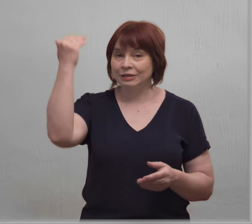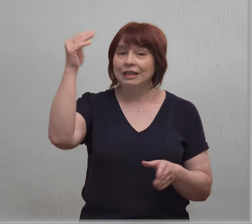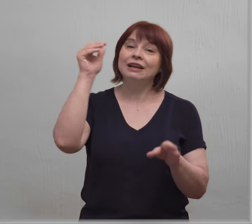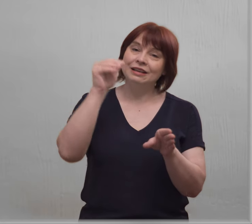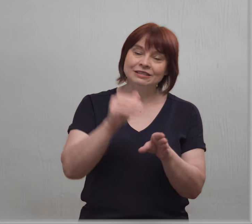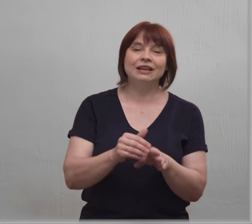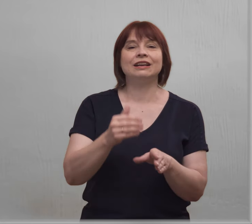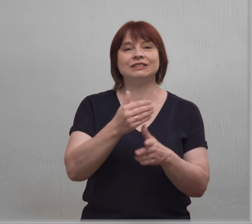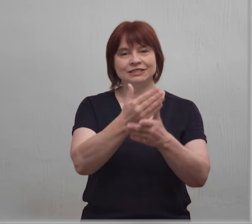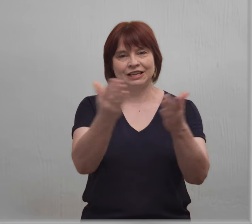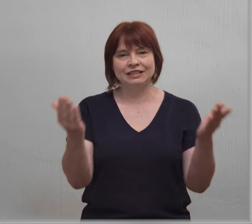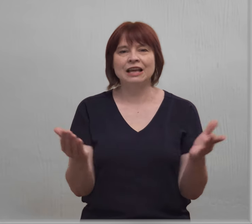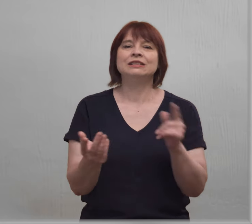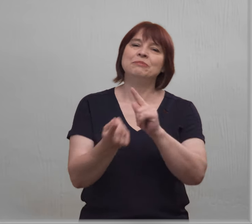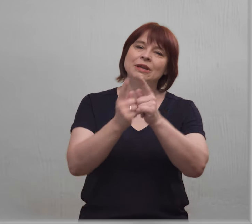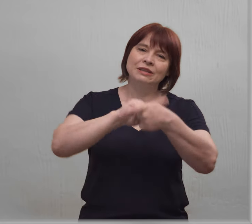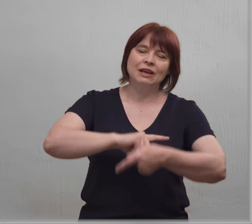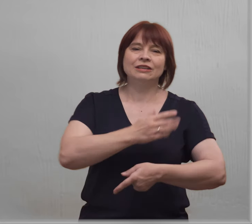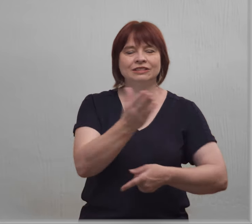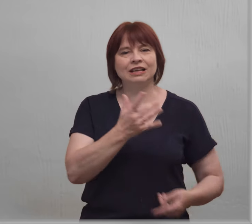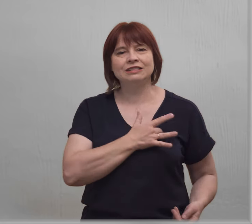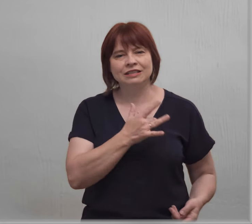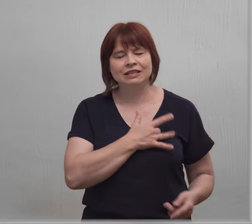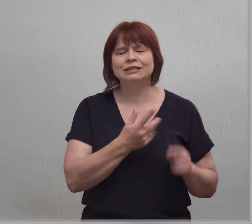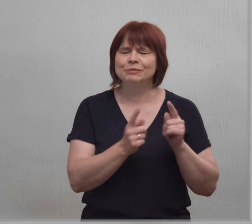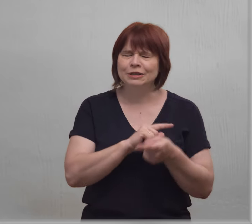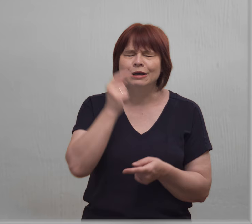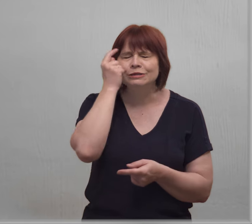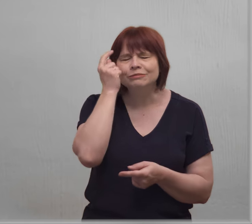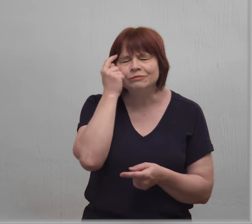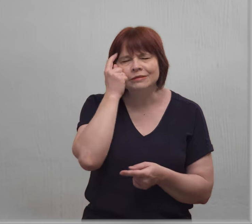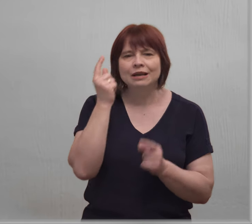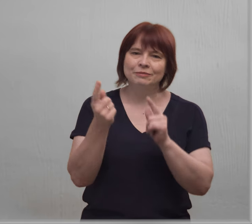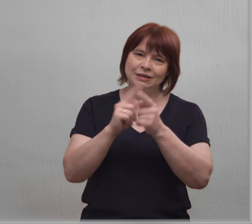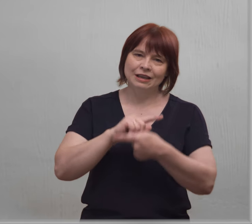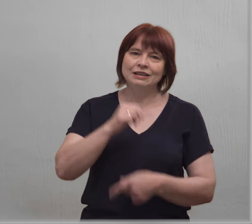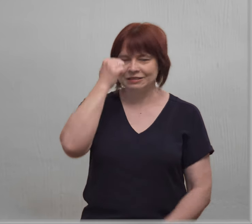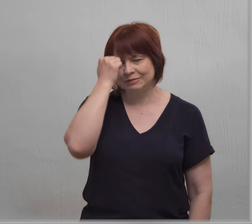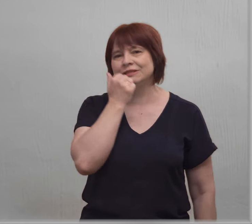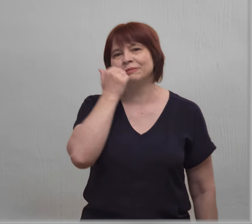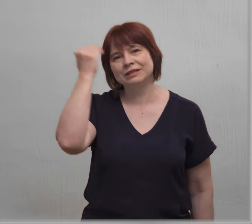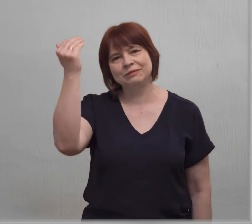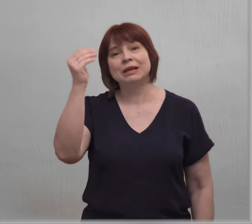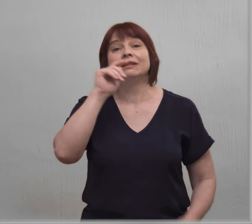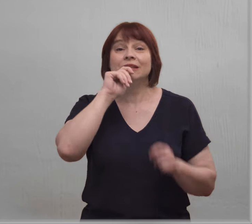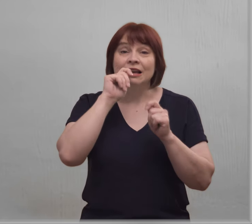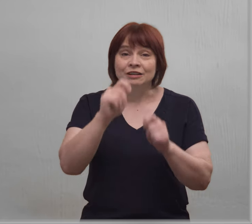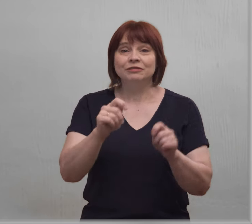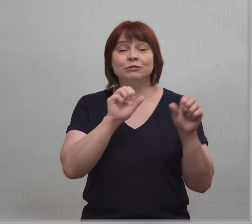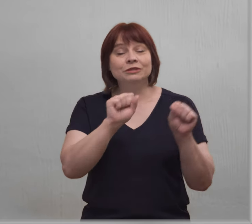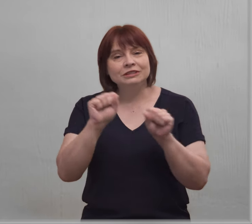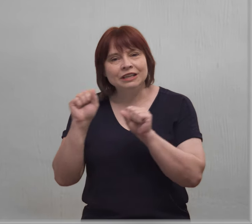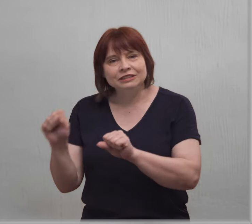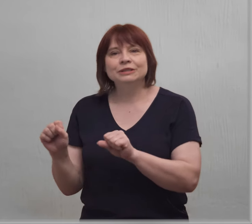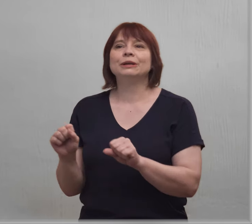касаешься нас, меняешь наши сердца, наше мышление. Спасибо Тебе, Господь, за то, что Ты даруешь нам защиту